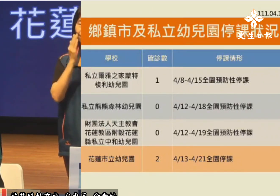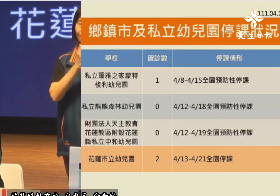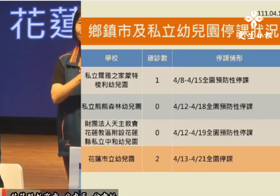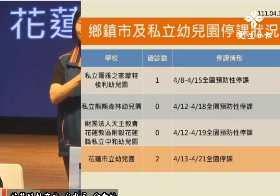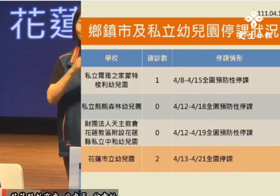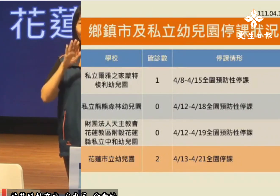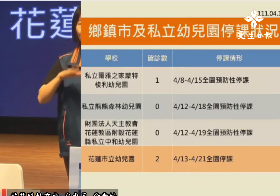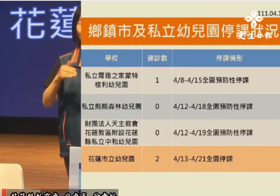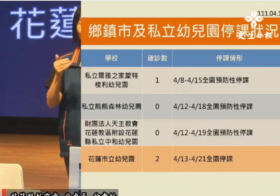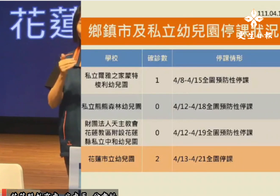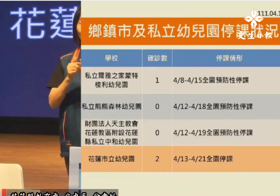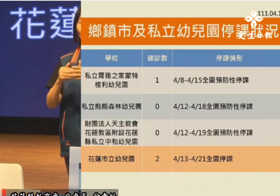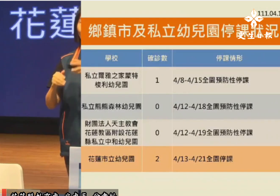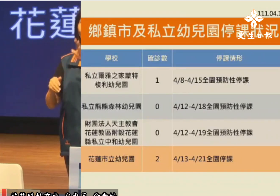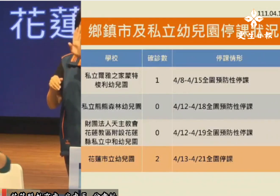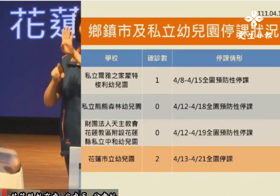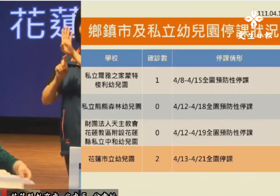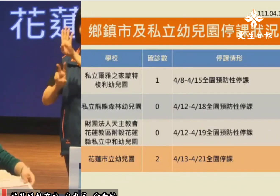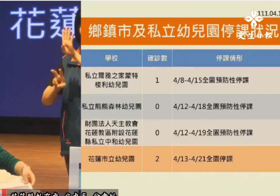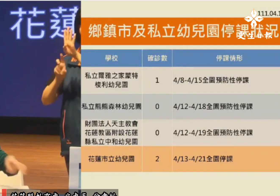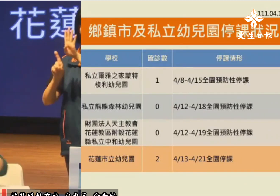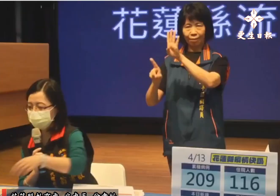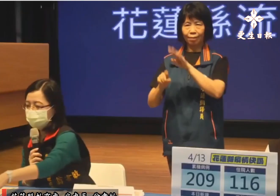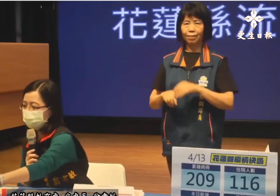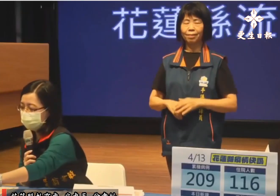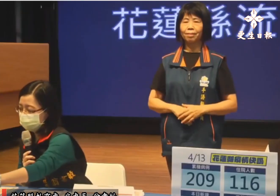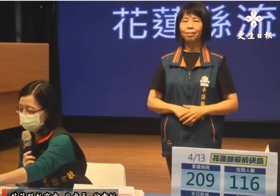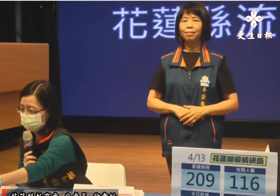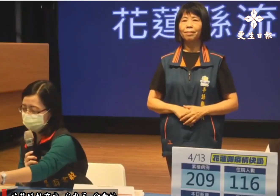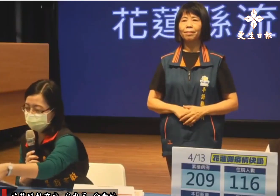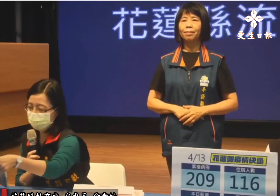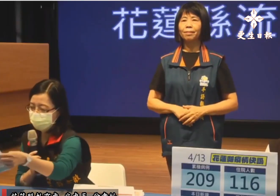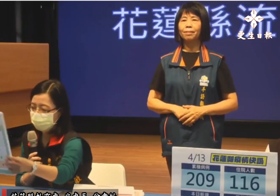到21号进行停课。